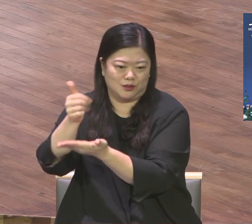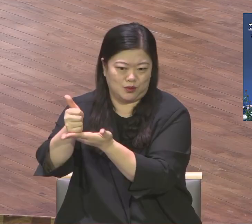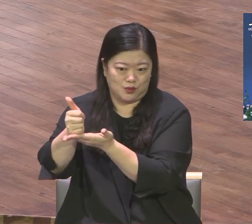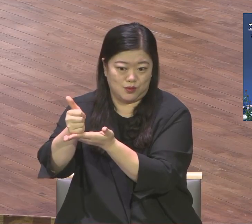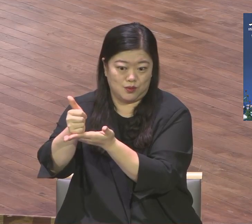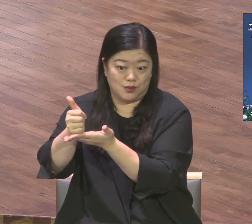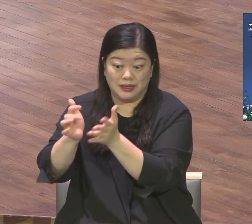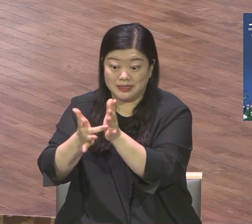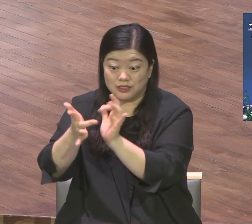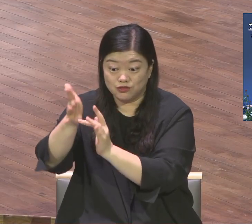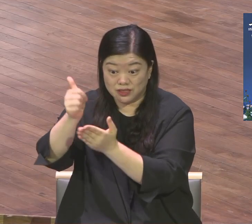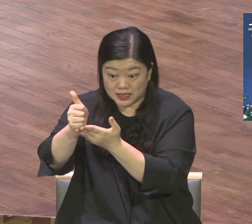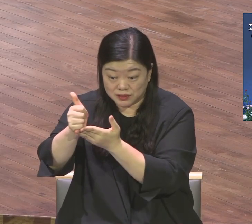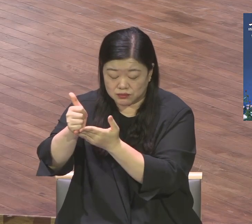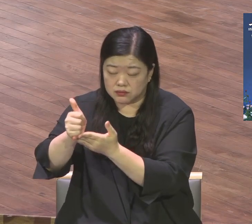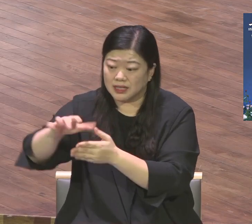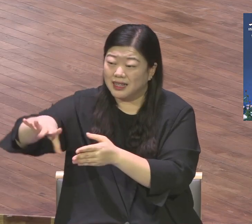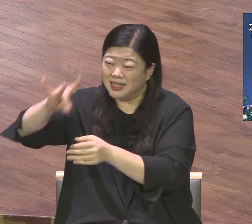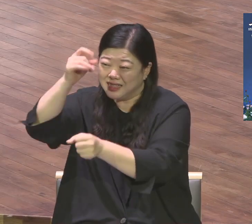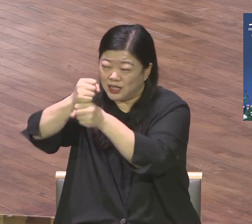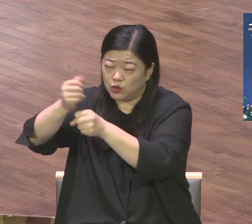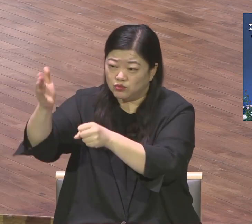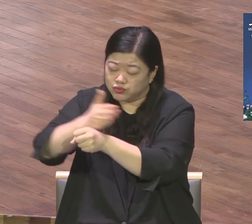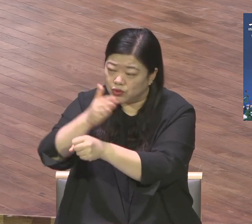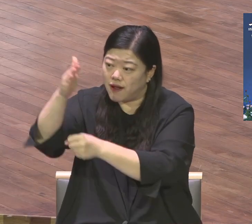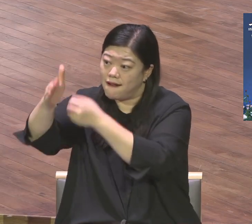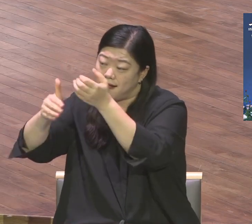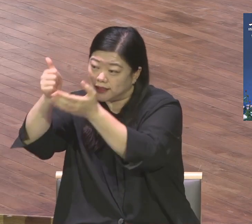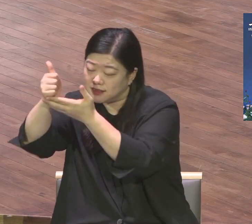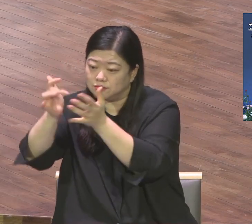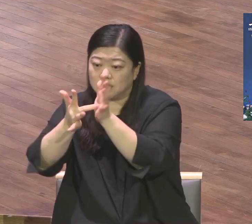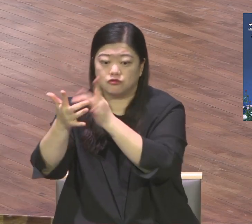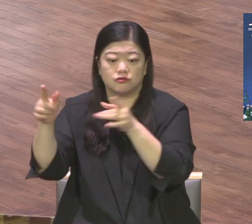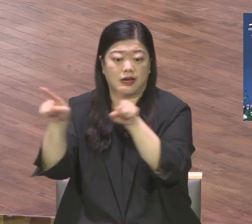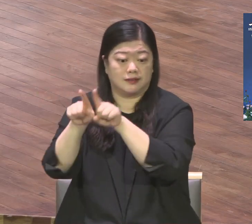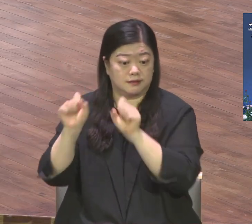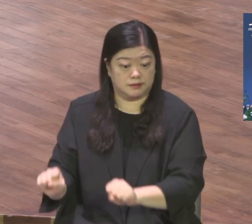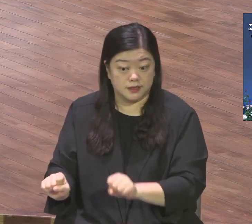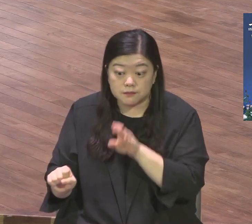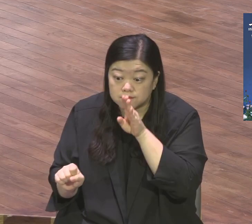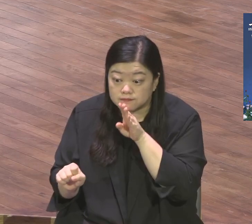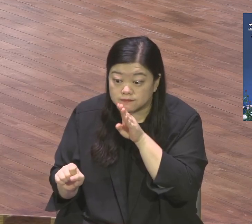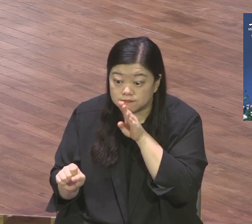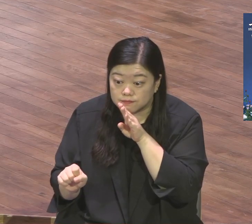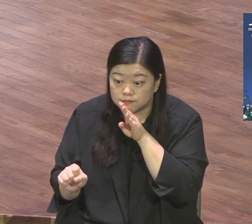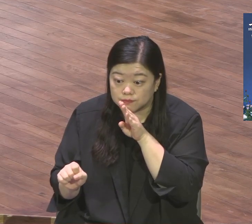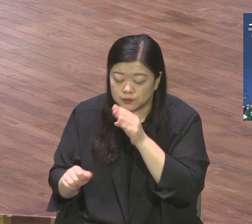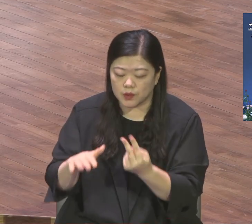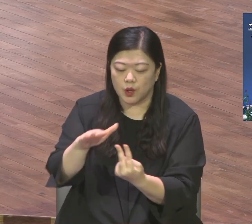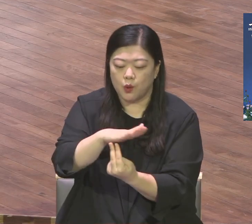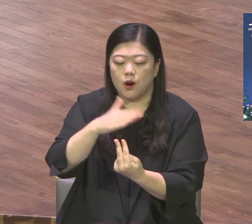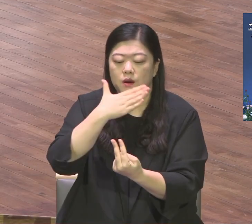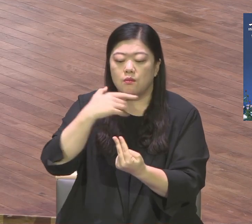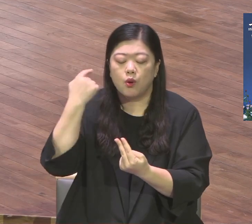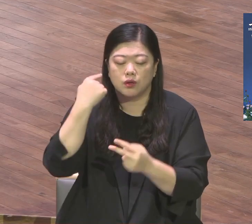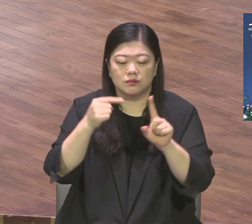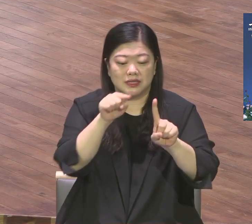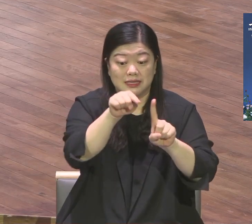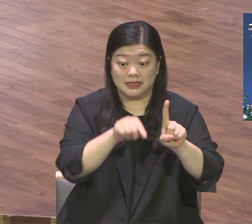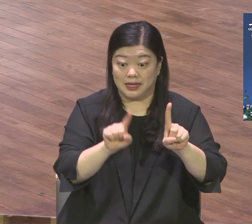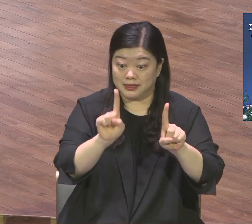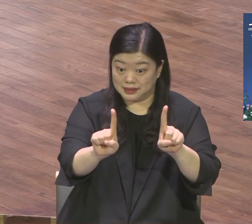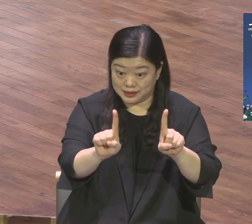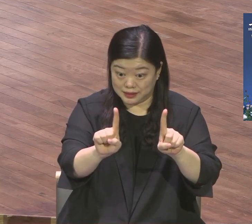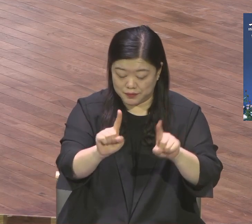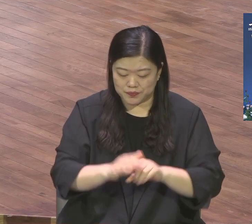그리스도예요. 생명의 말씀. 자, 태초에 말씀이 계시니라. 요한복음 1장 1절에 요한이 기록한